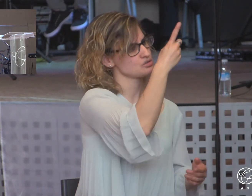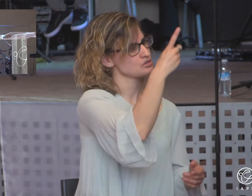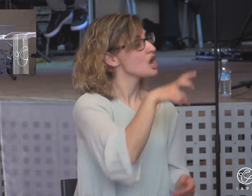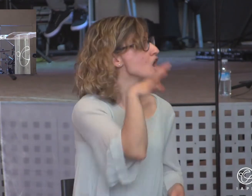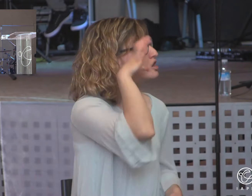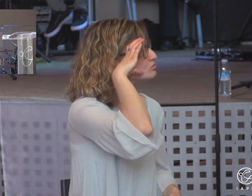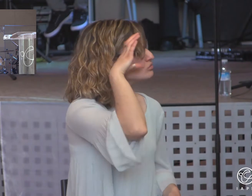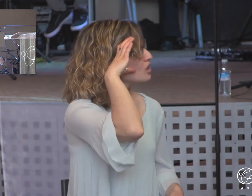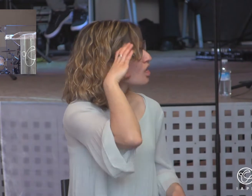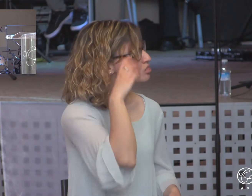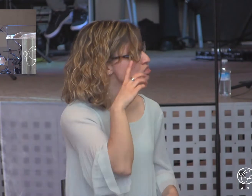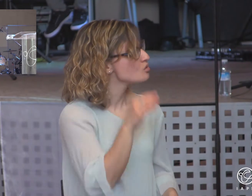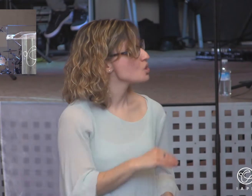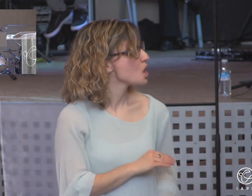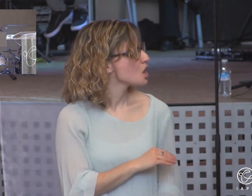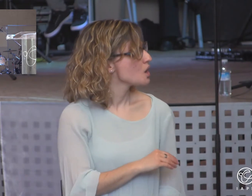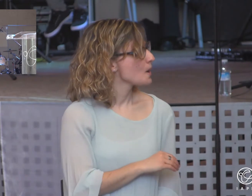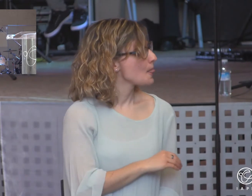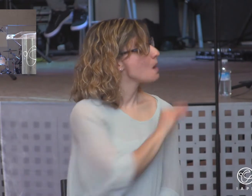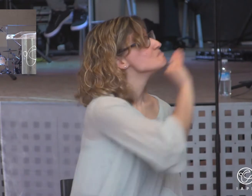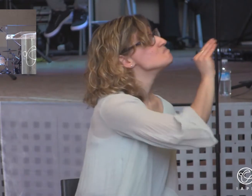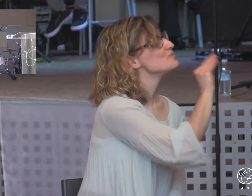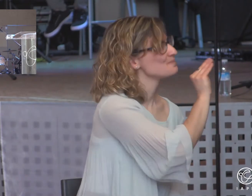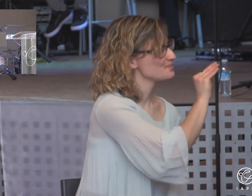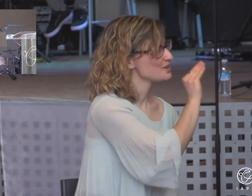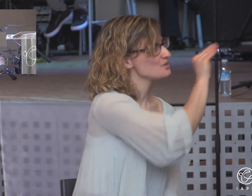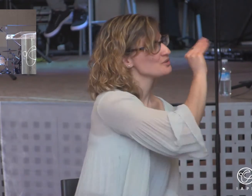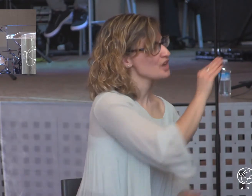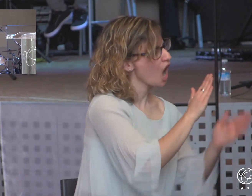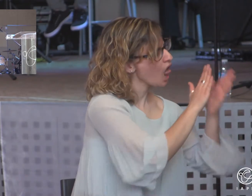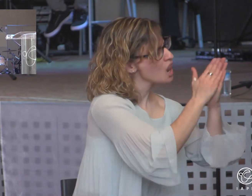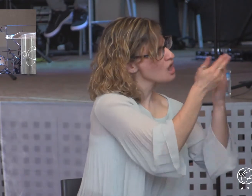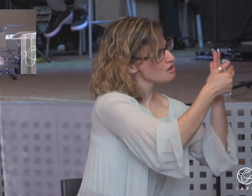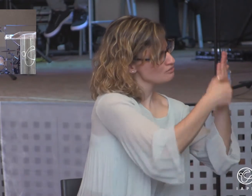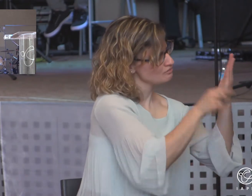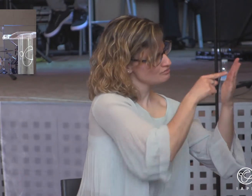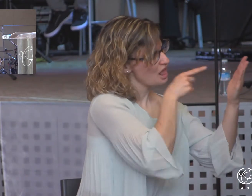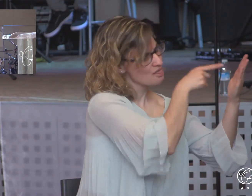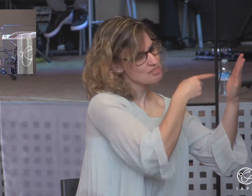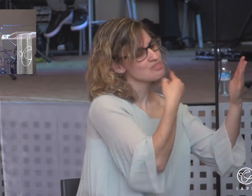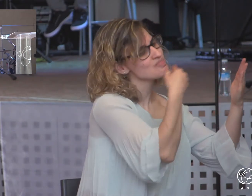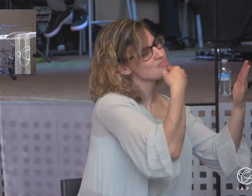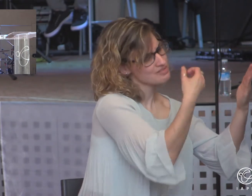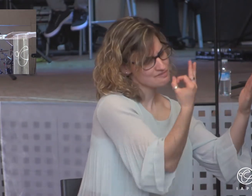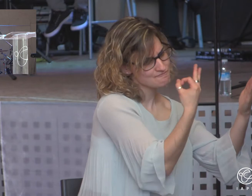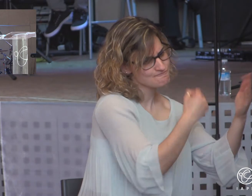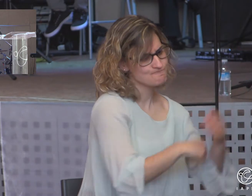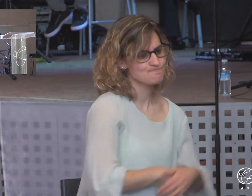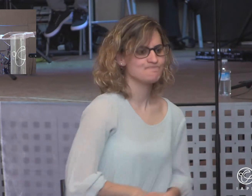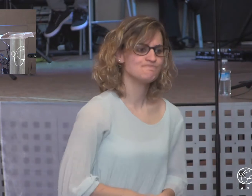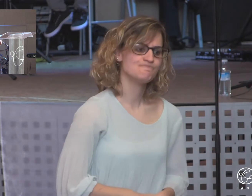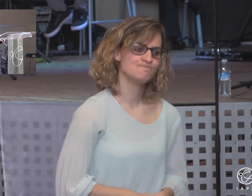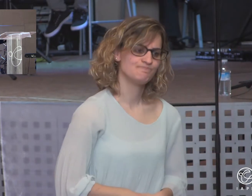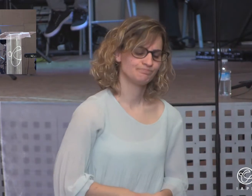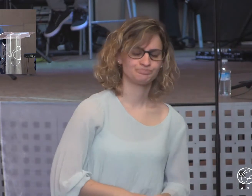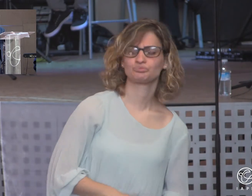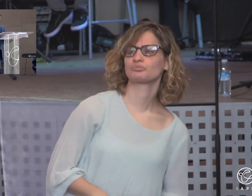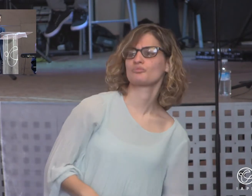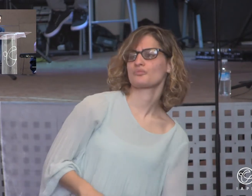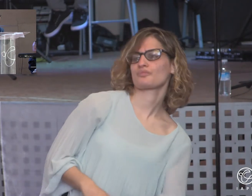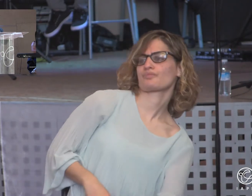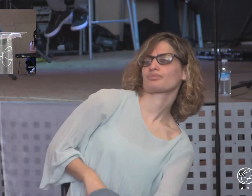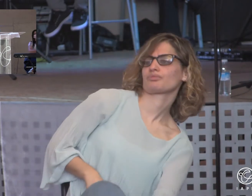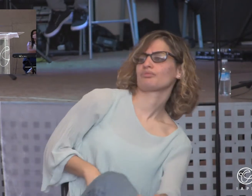preguntándoles, y que se quedaban maravillados con él. La palabra de Dios dice, cuando yo